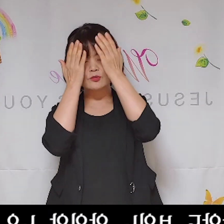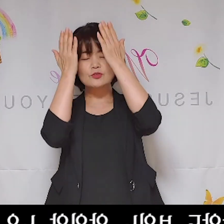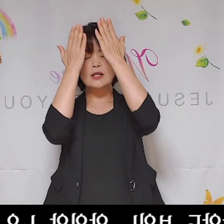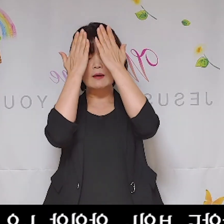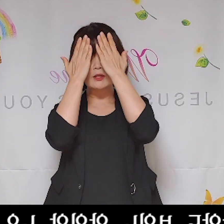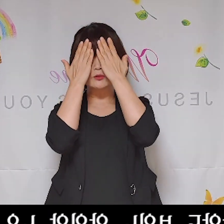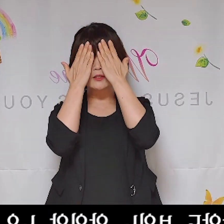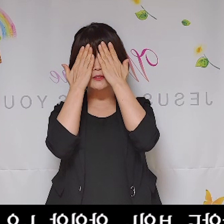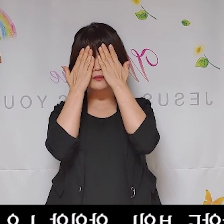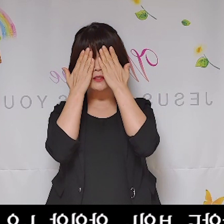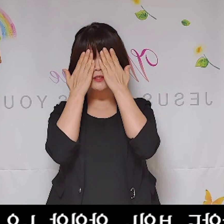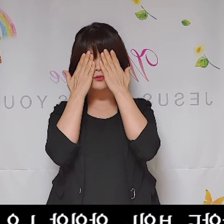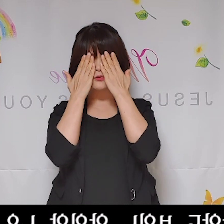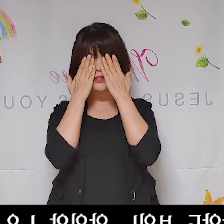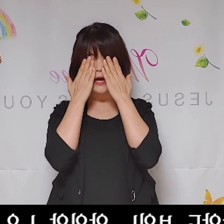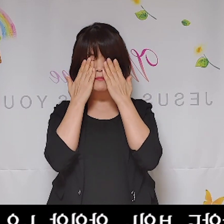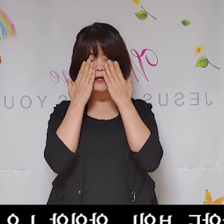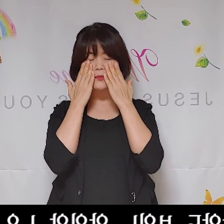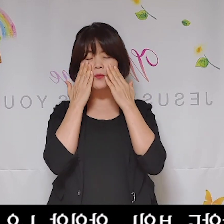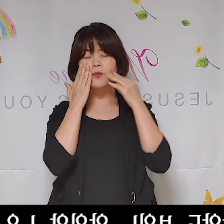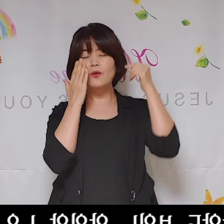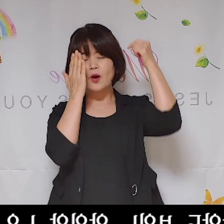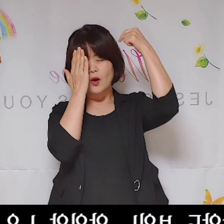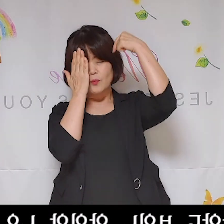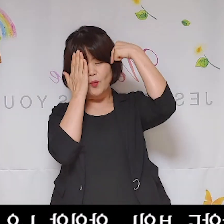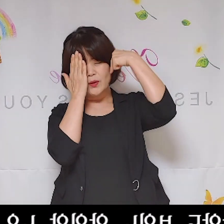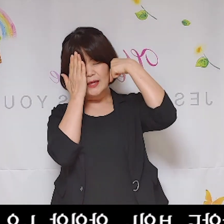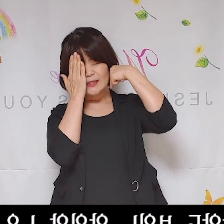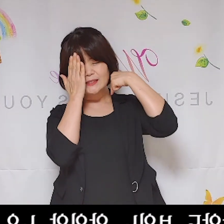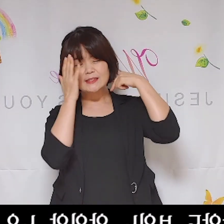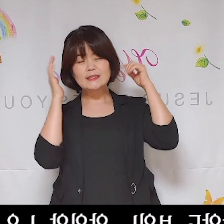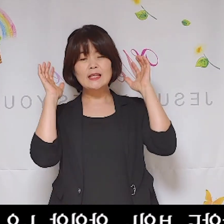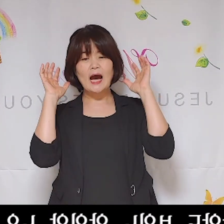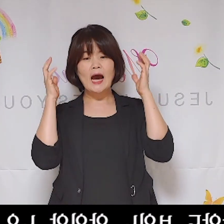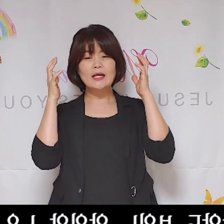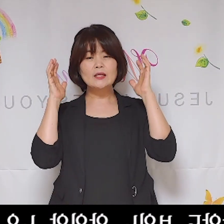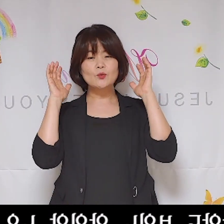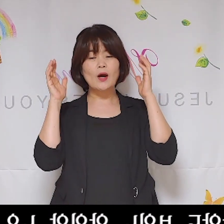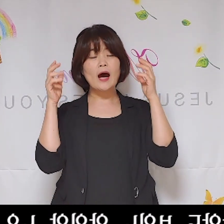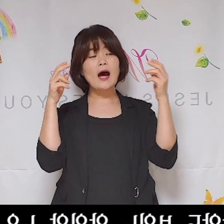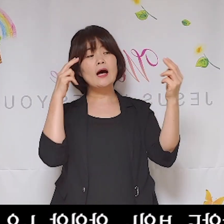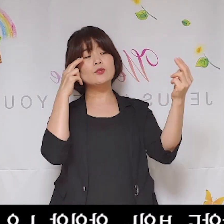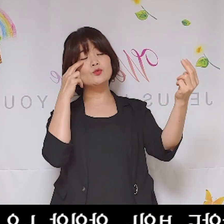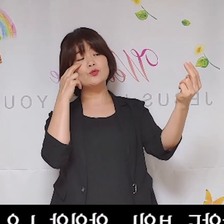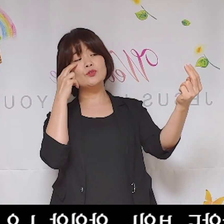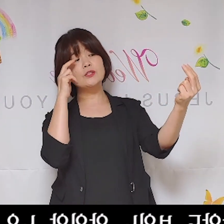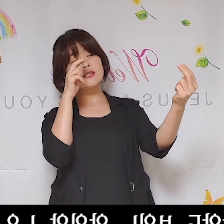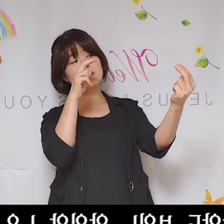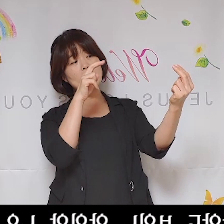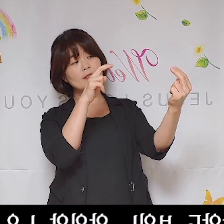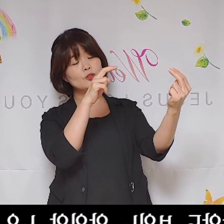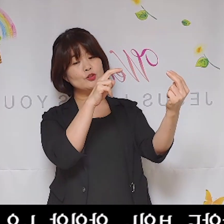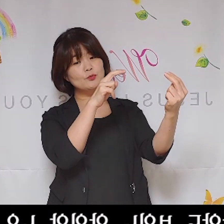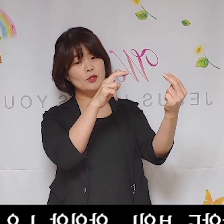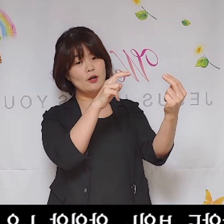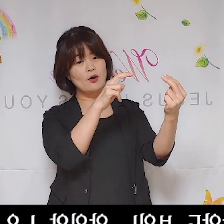눈을 감아도 천천히 눈을 감아도 보이는 아이와 눈을